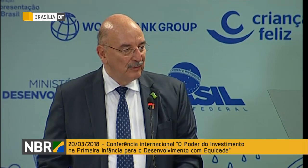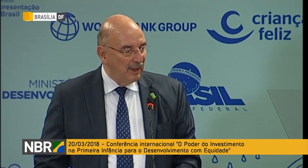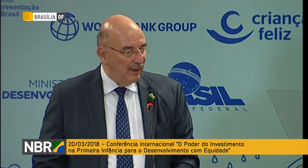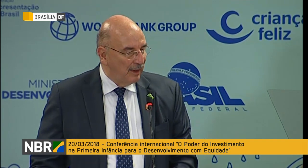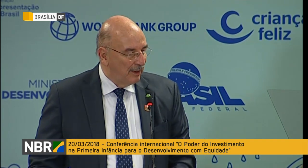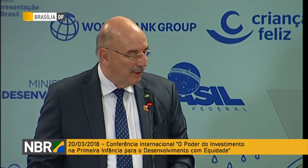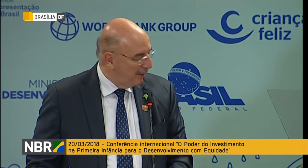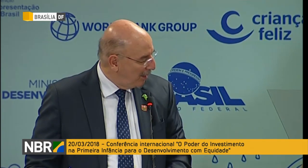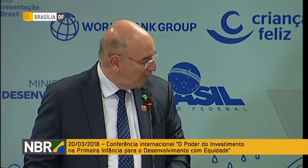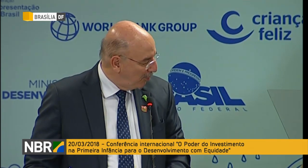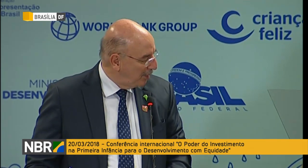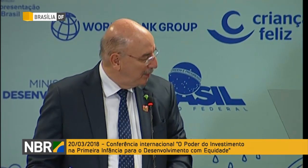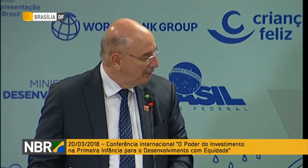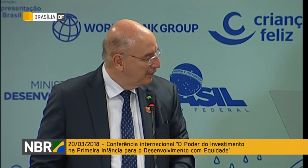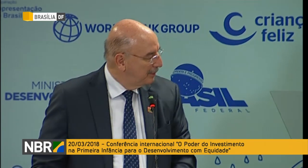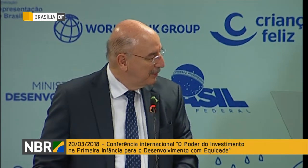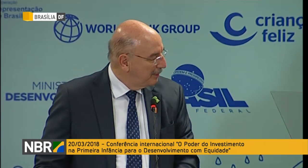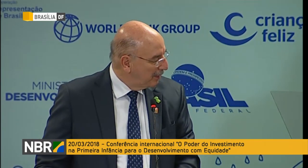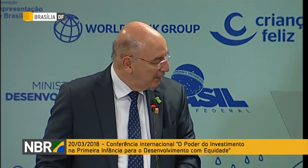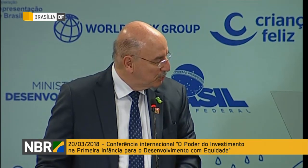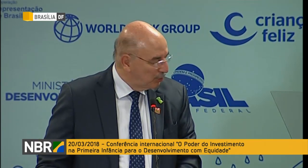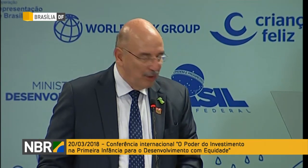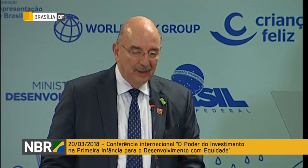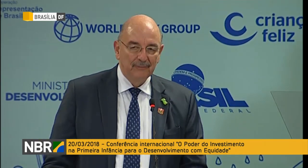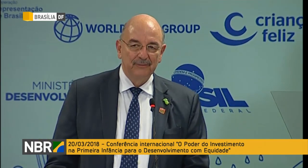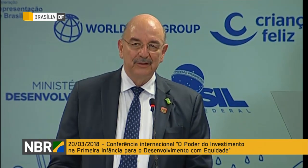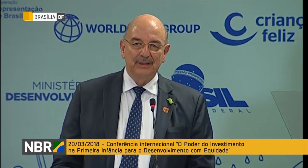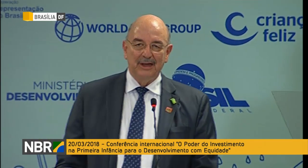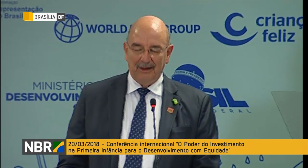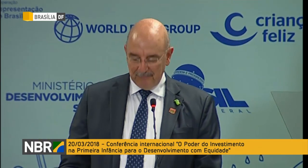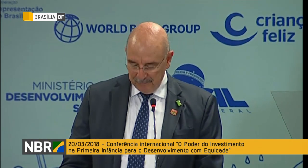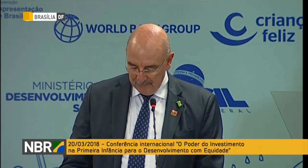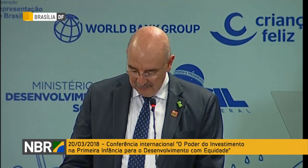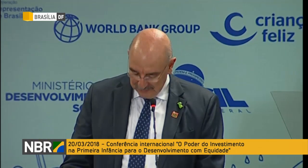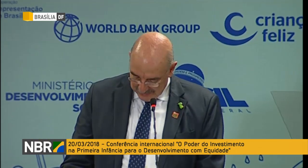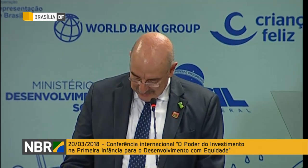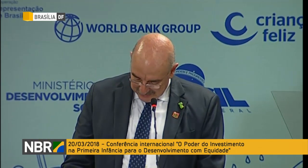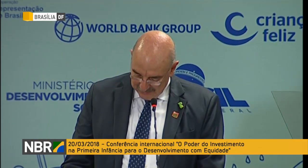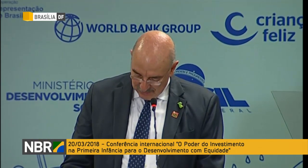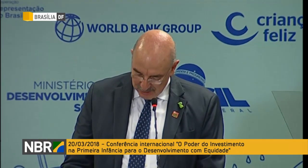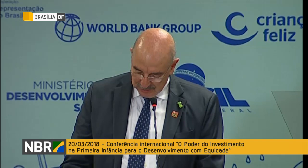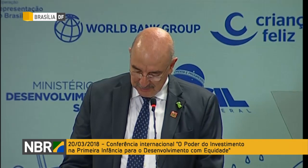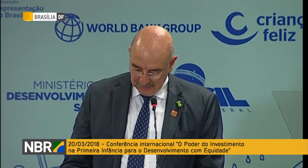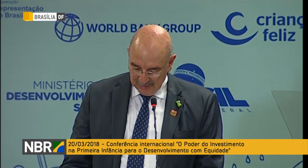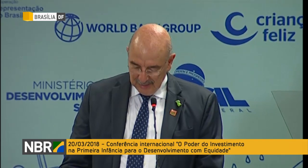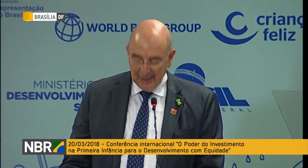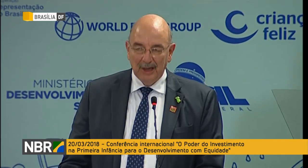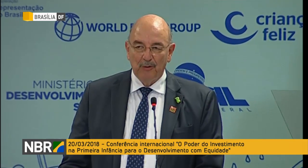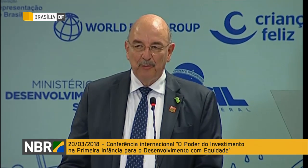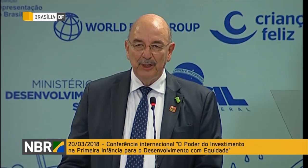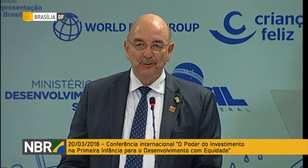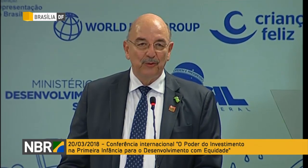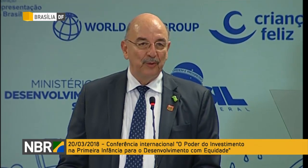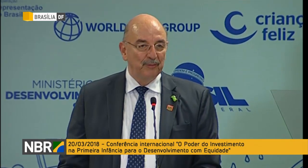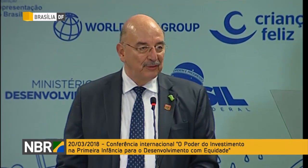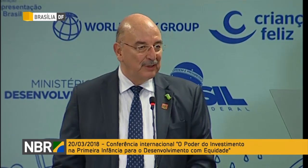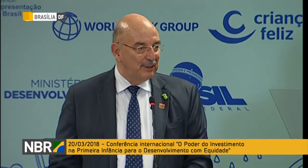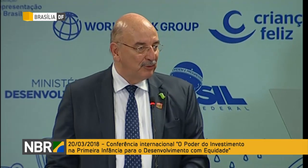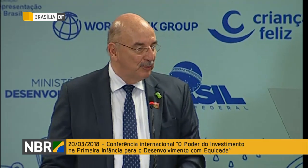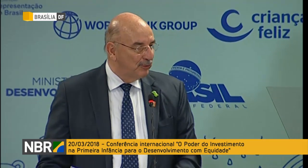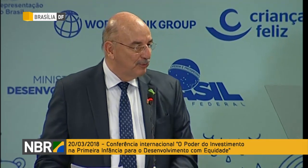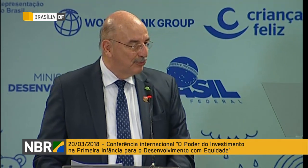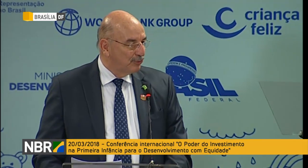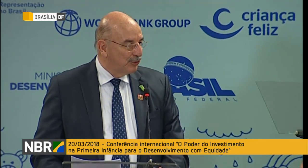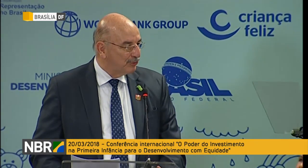que nos dá a honra, grande honra, de estar aqui hoje, cumprindo um compromisso